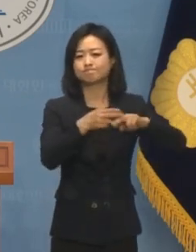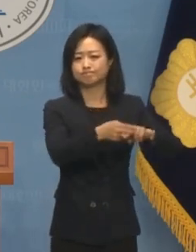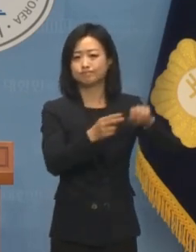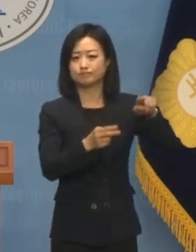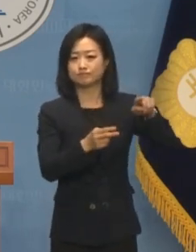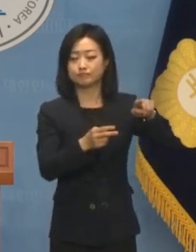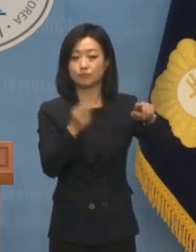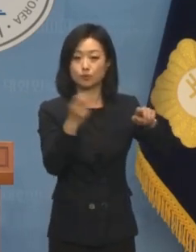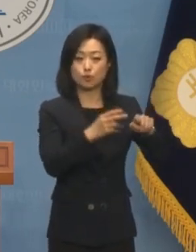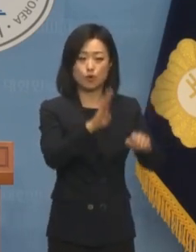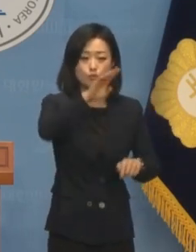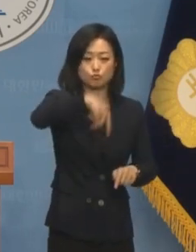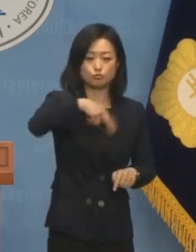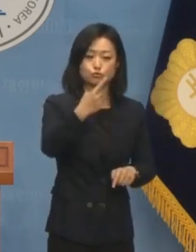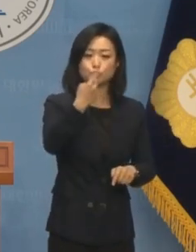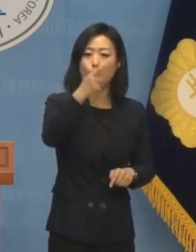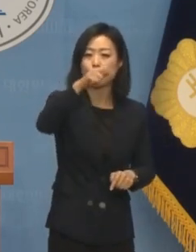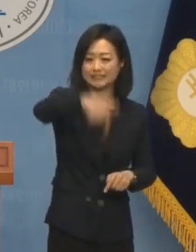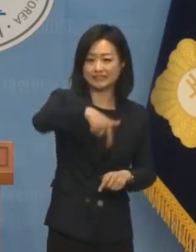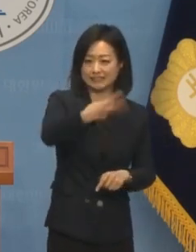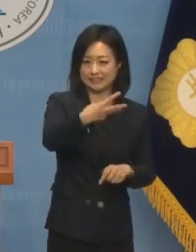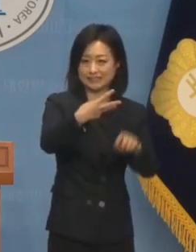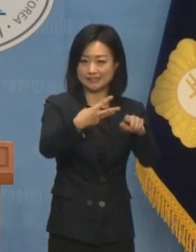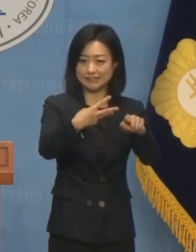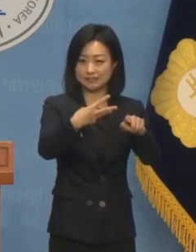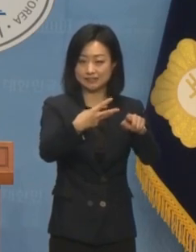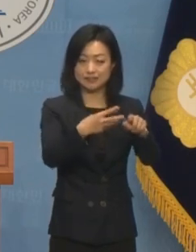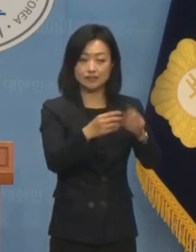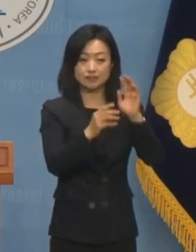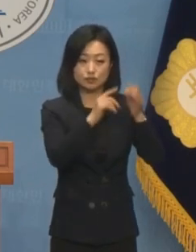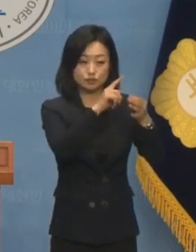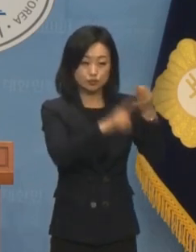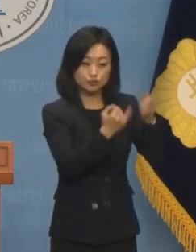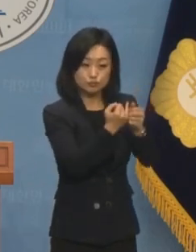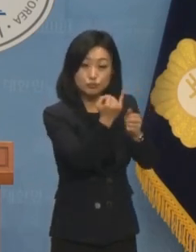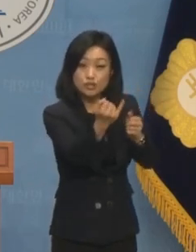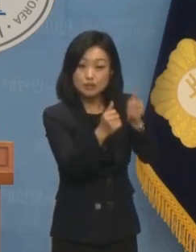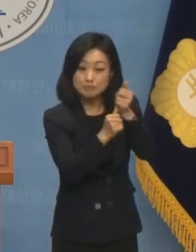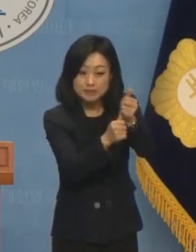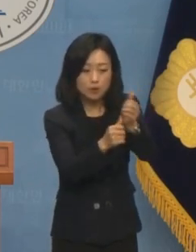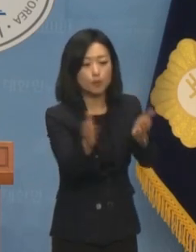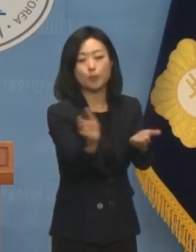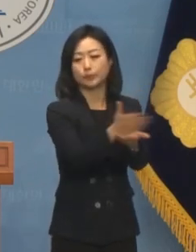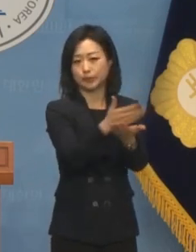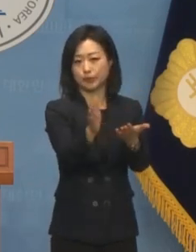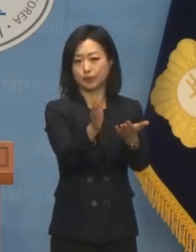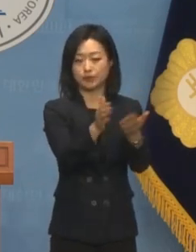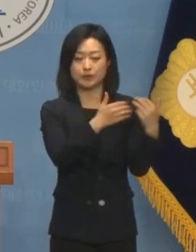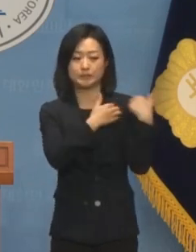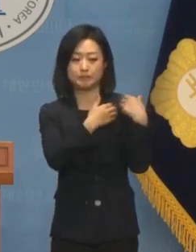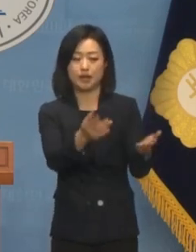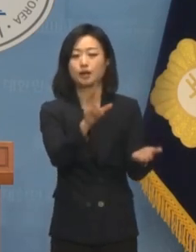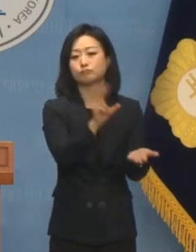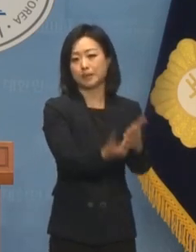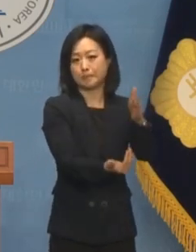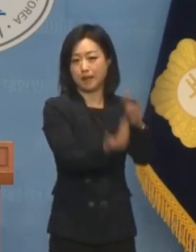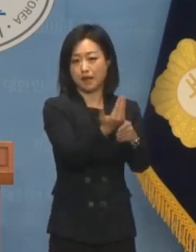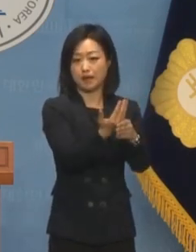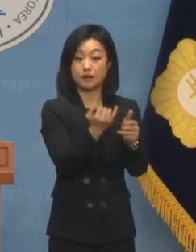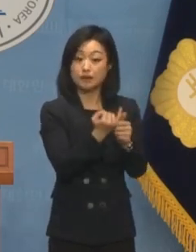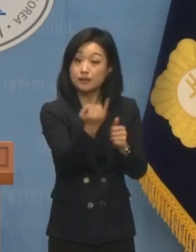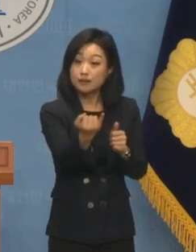부속실 없애 관 손을은 사람은 누구입니까 김여사 개인의 주가조작